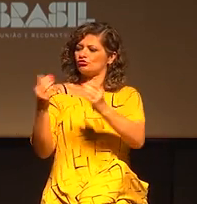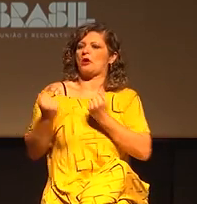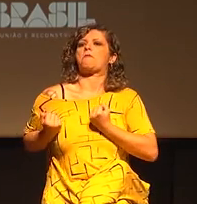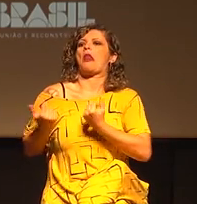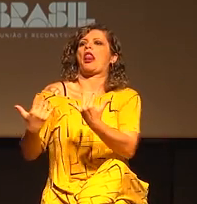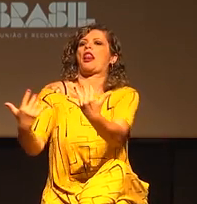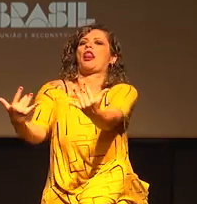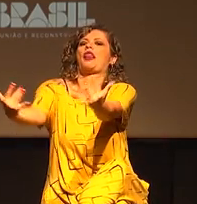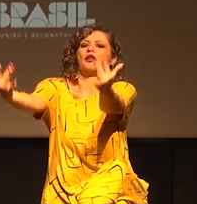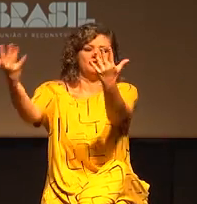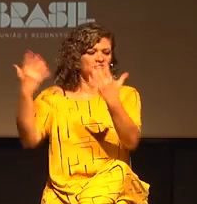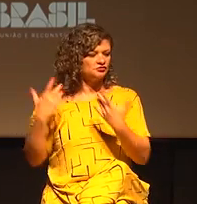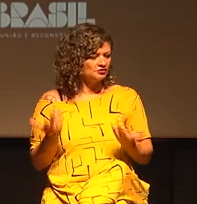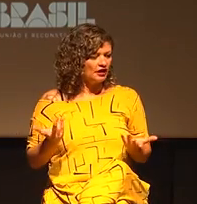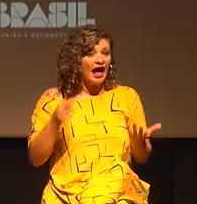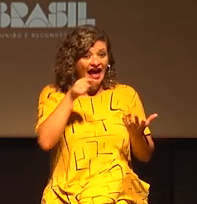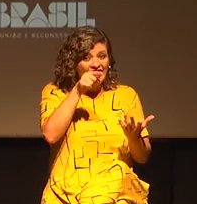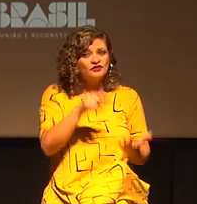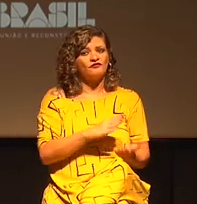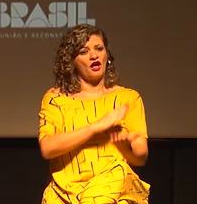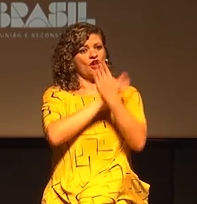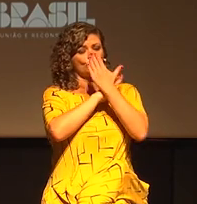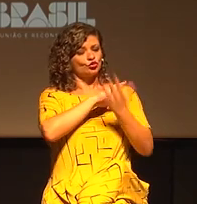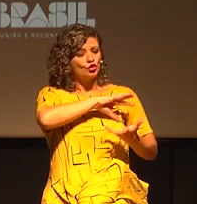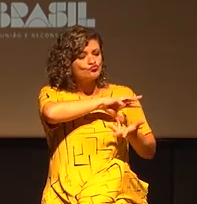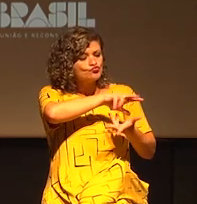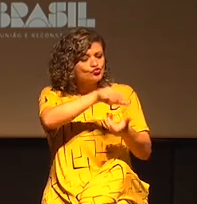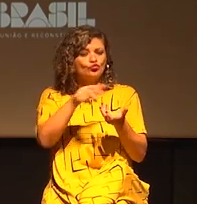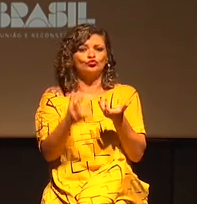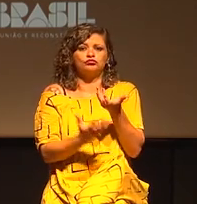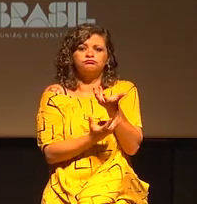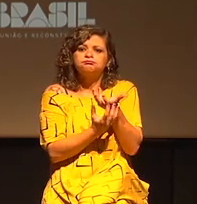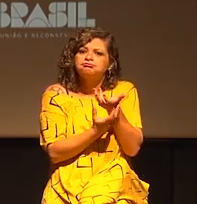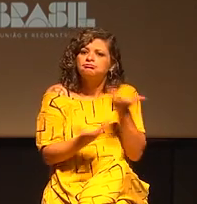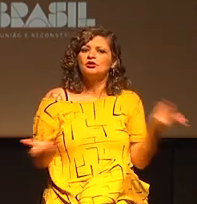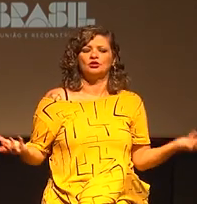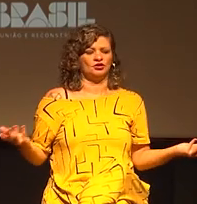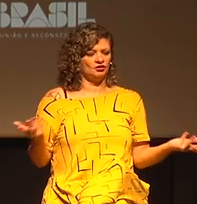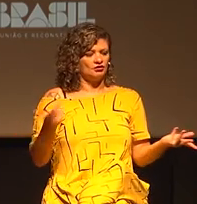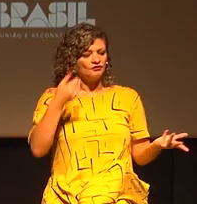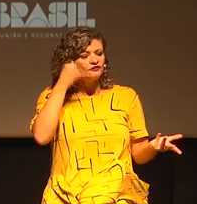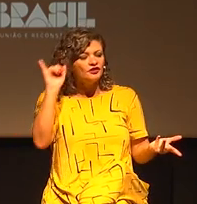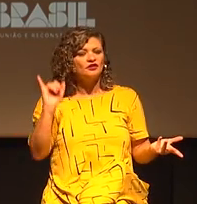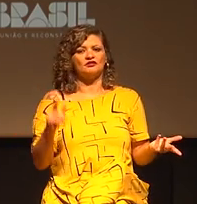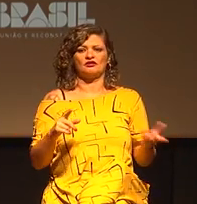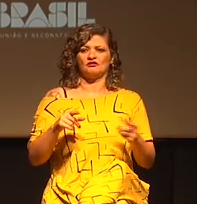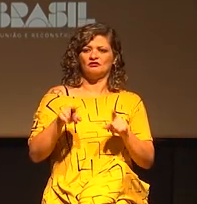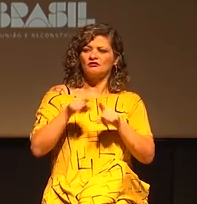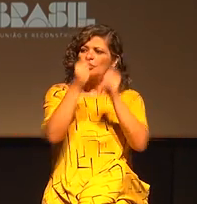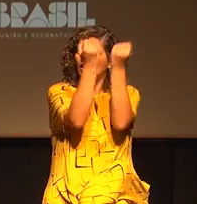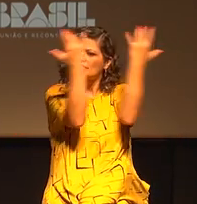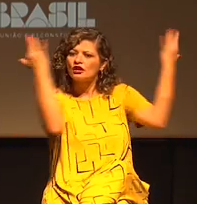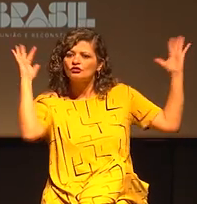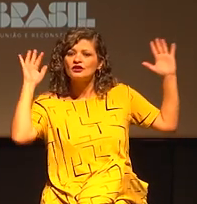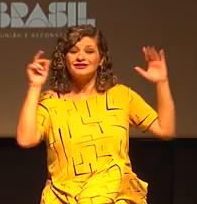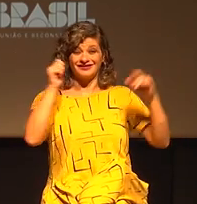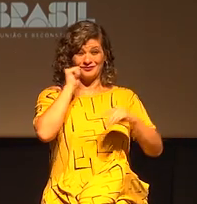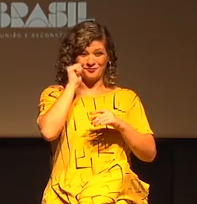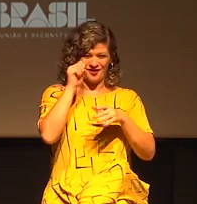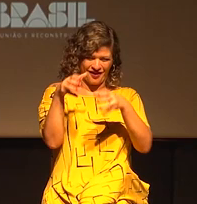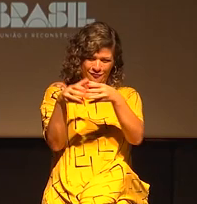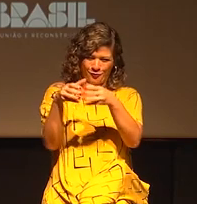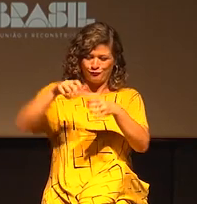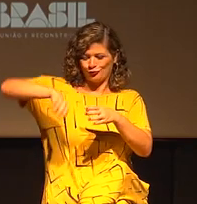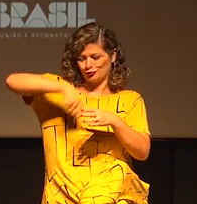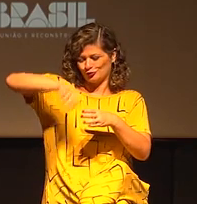garantir que o nosso clima não nos frite né Tenha a ver com o clima tem a ver com natureza Então o que a gente come Quando essas mulheres estão cozinhando como